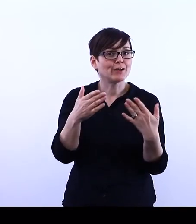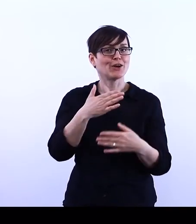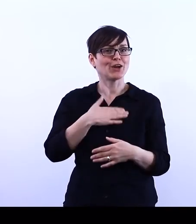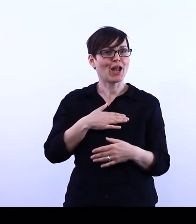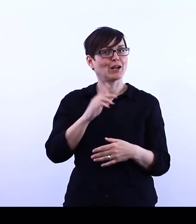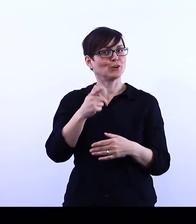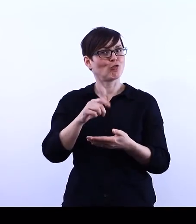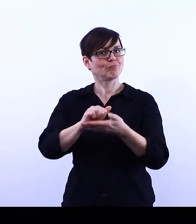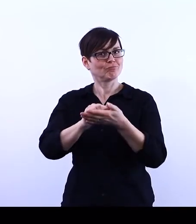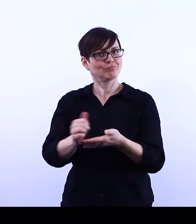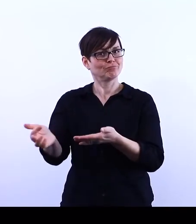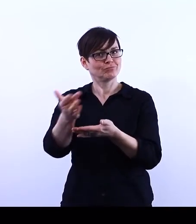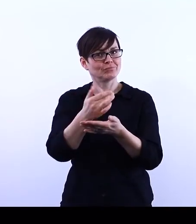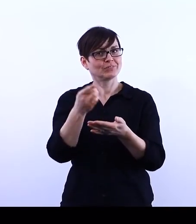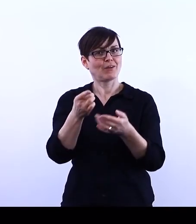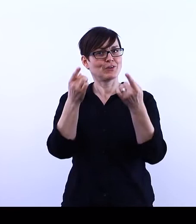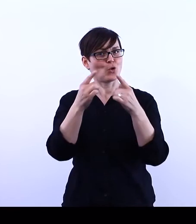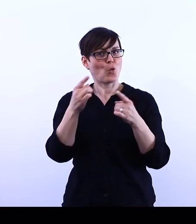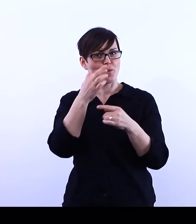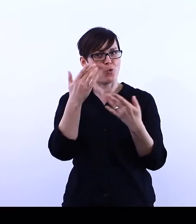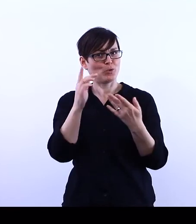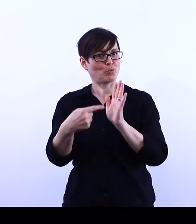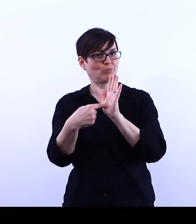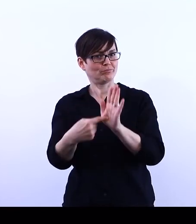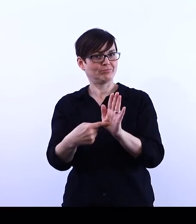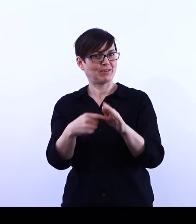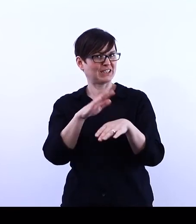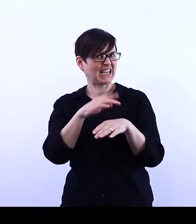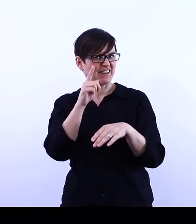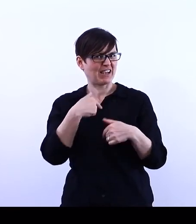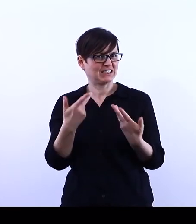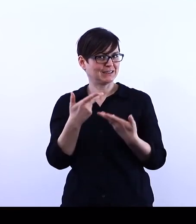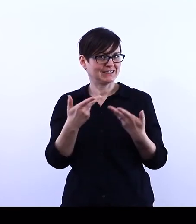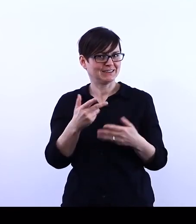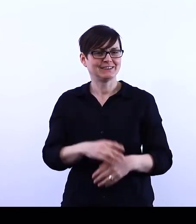der Chorprobe. Ich weiß jetzt nicht, wie es zeitlich aussieht, aber...